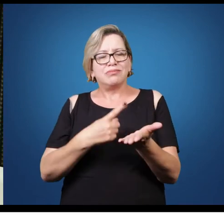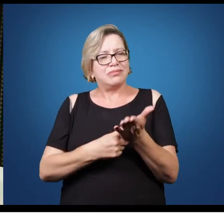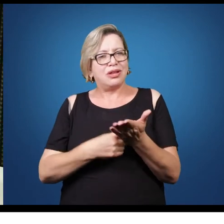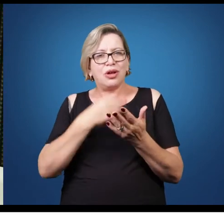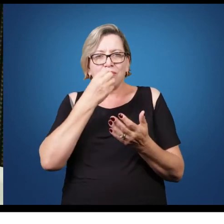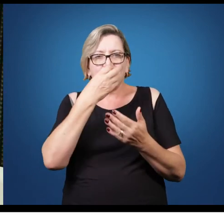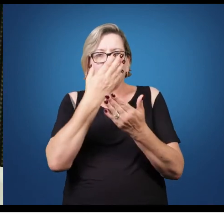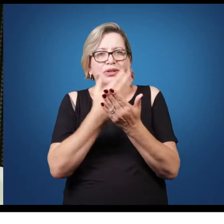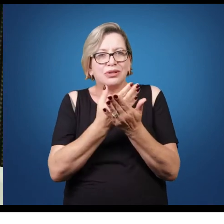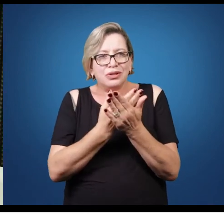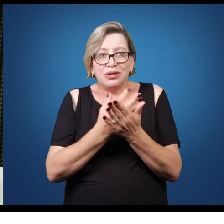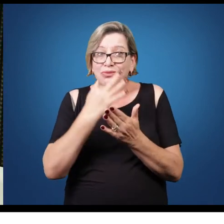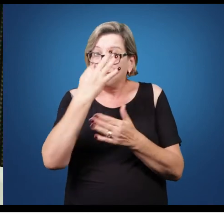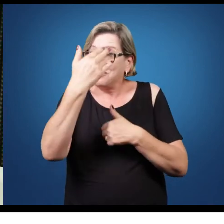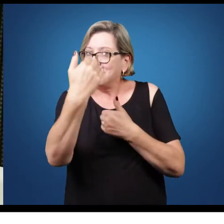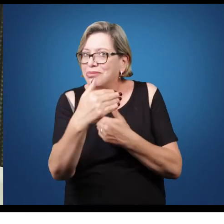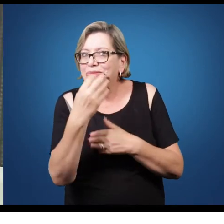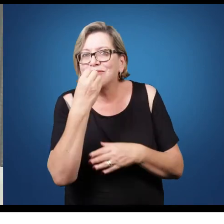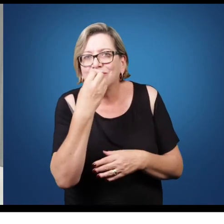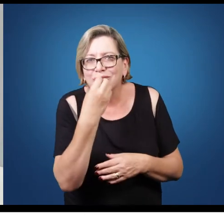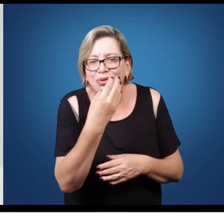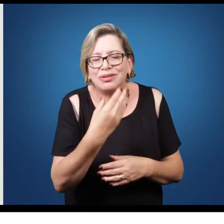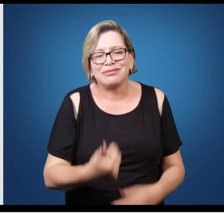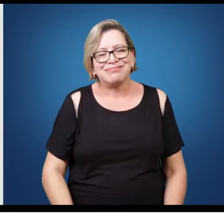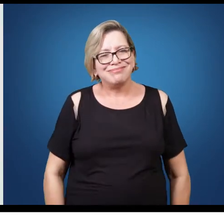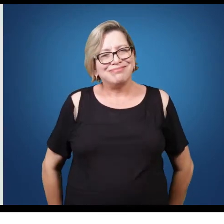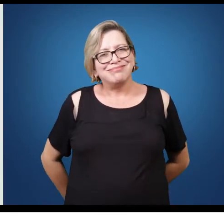estudos boas provas que já se aproximam